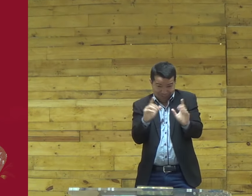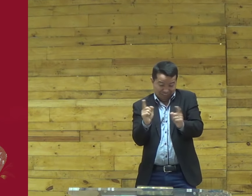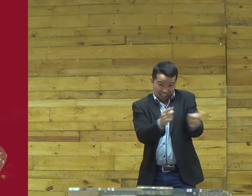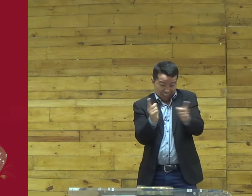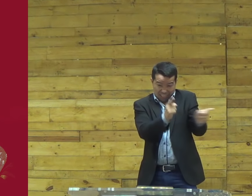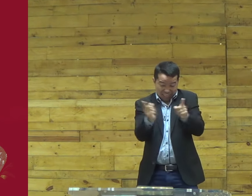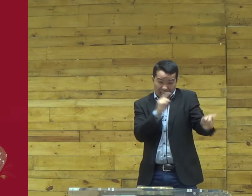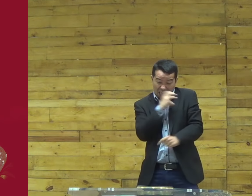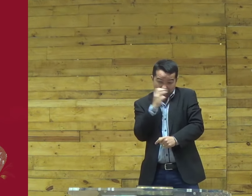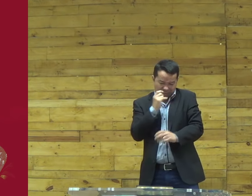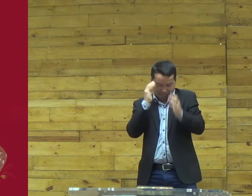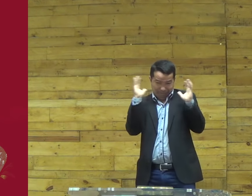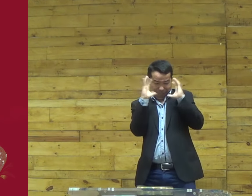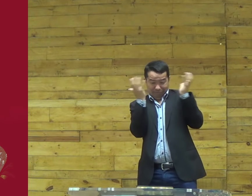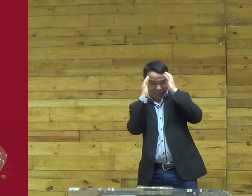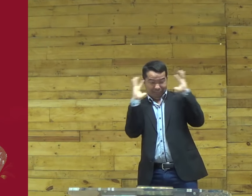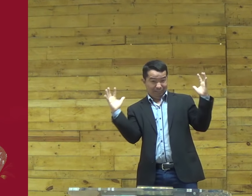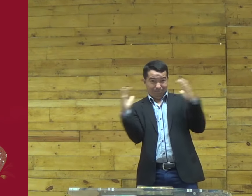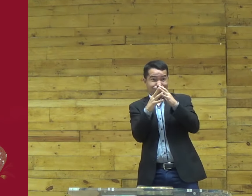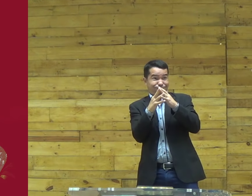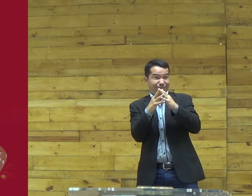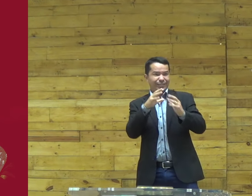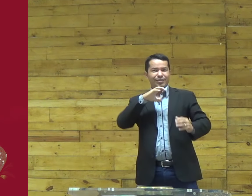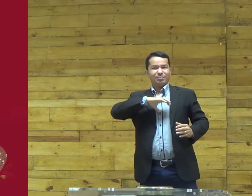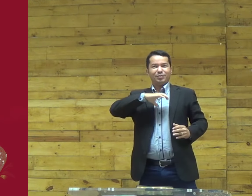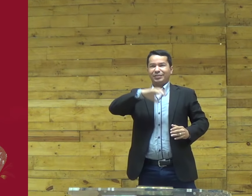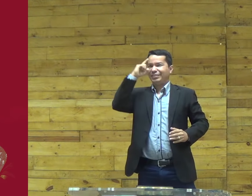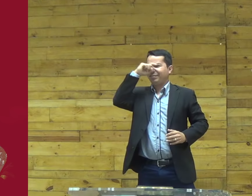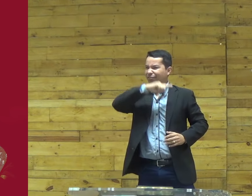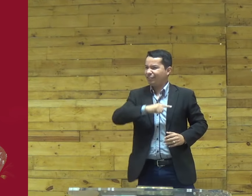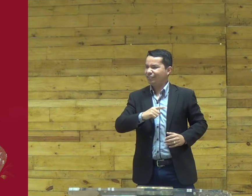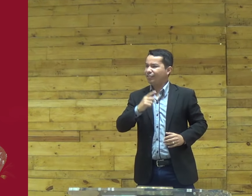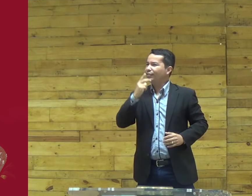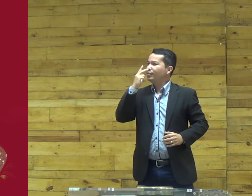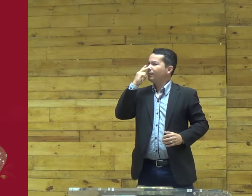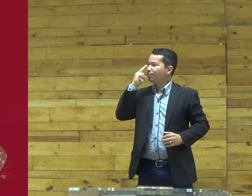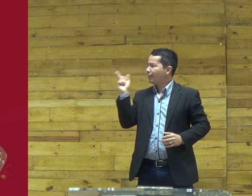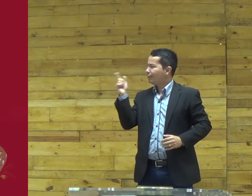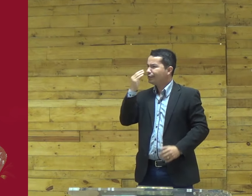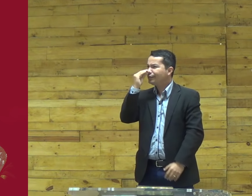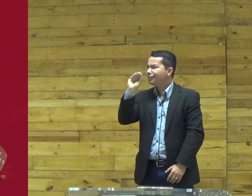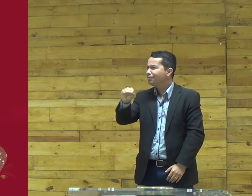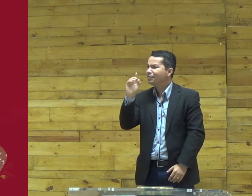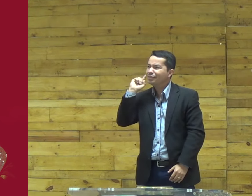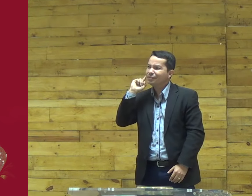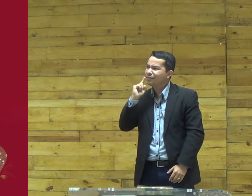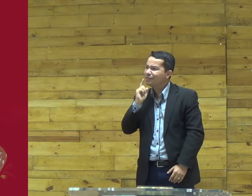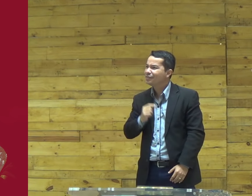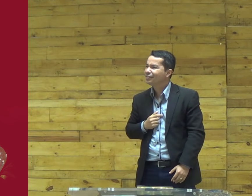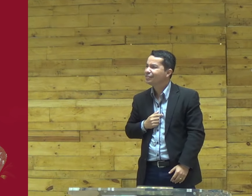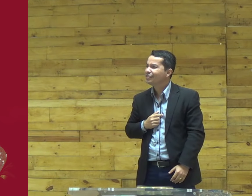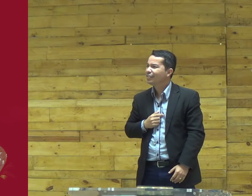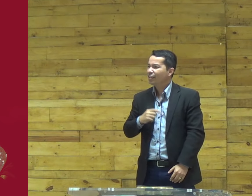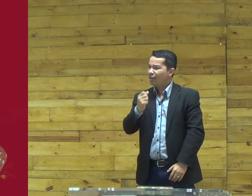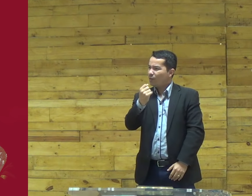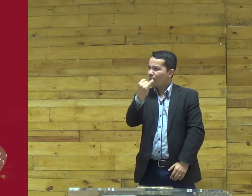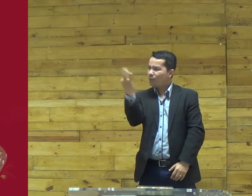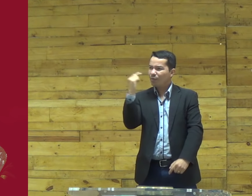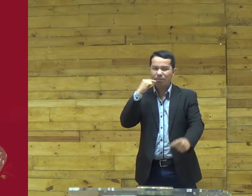pequeno, não entende, não é claro e aquilo passa ligeiro correndo porque todo mundo fala muito rápido. E o português é complicado. Eu sei. Não dá, não dá. Eu sou